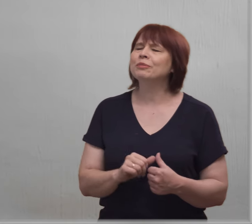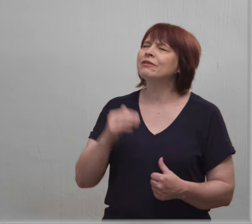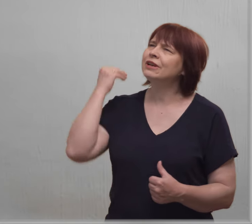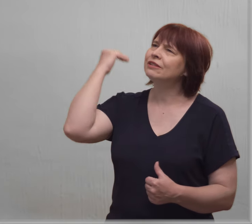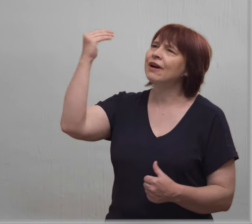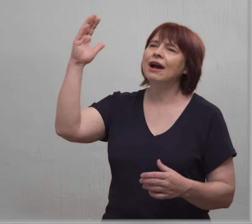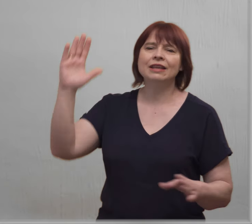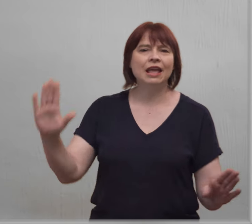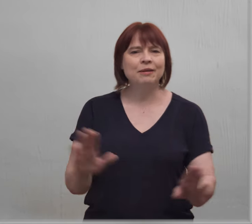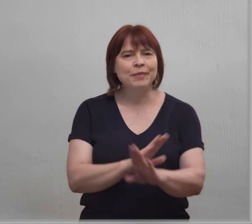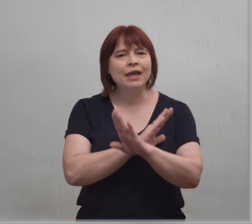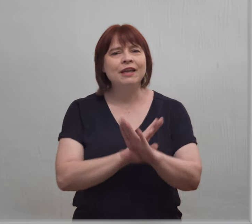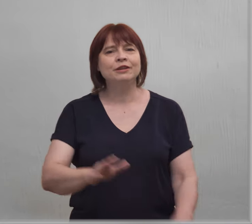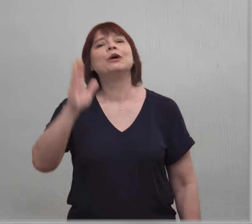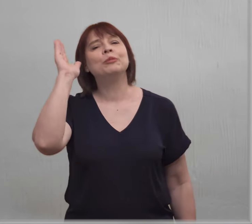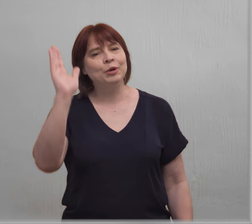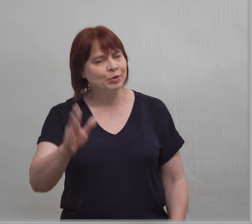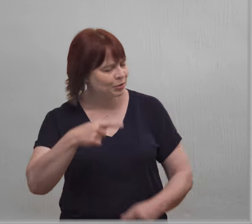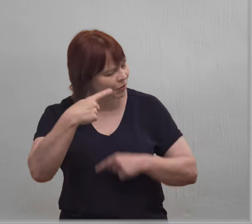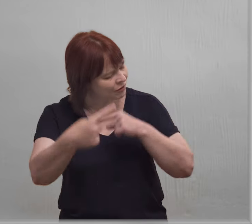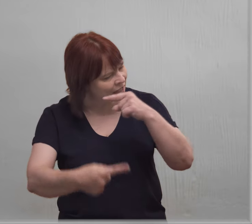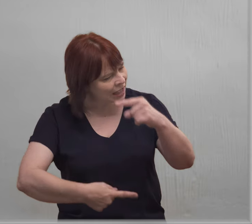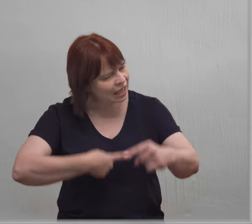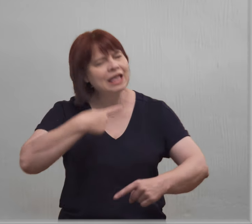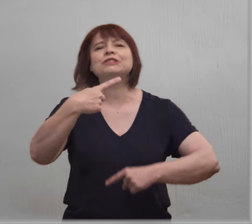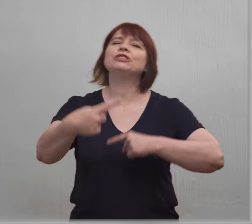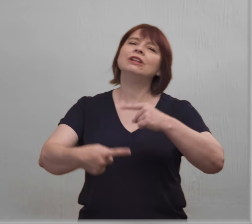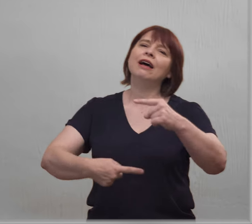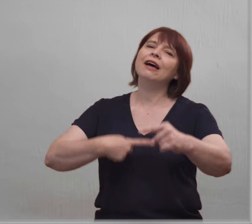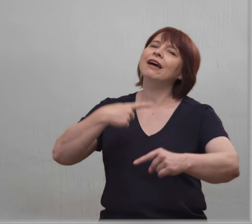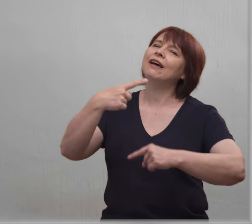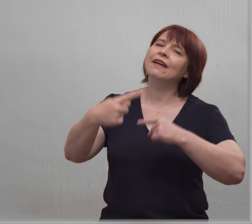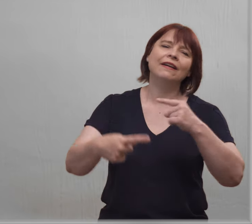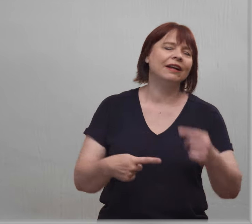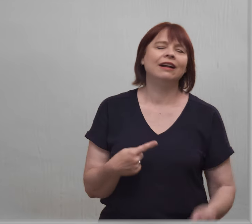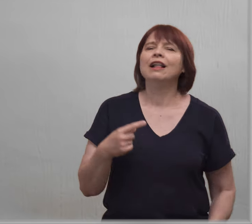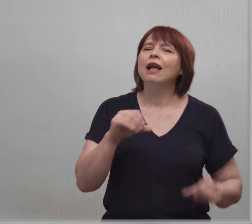о любви твоей петь буду вечно,